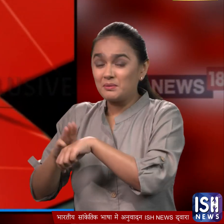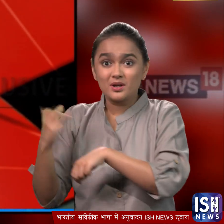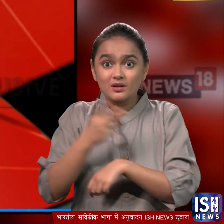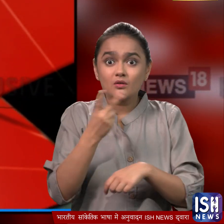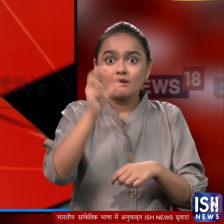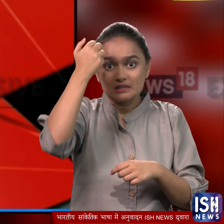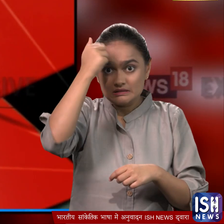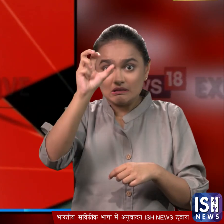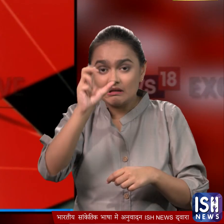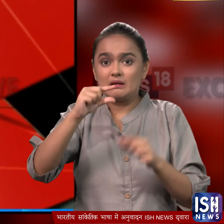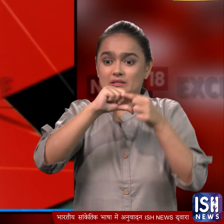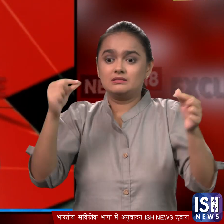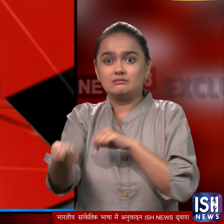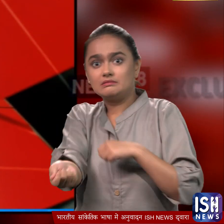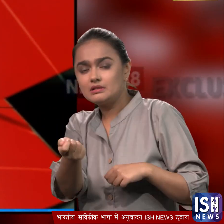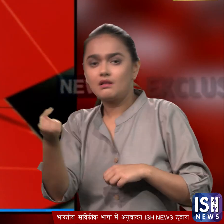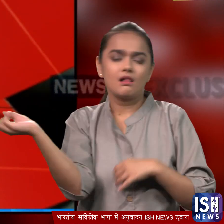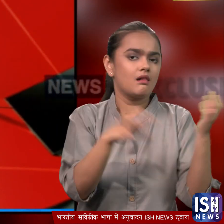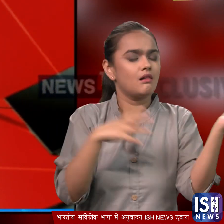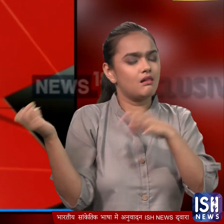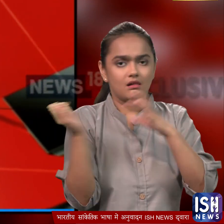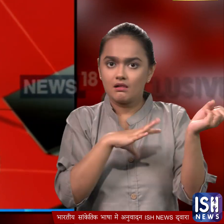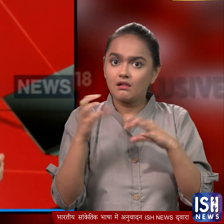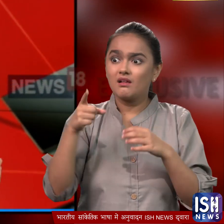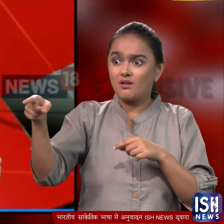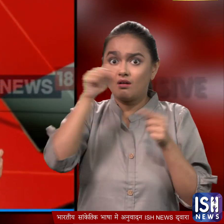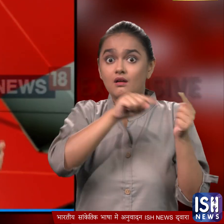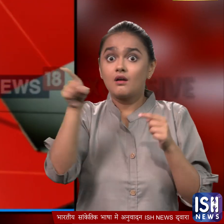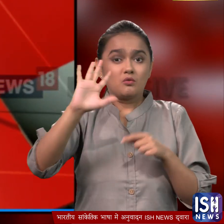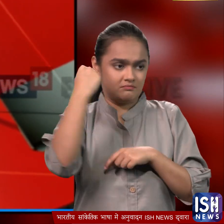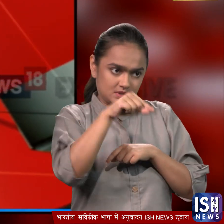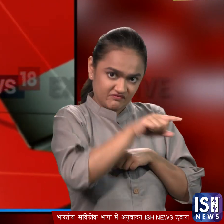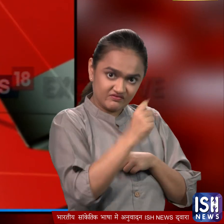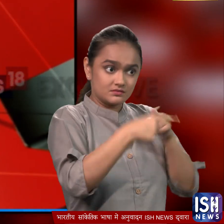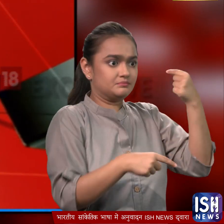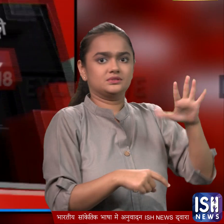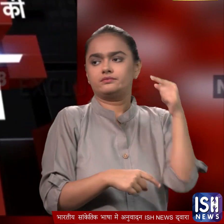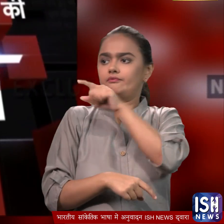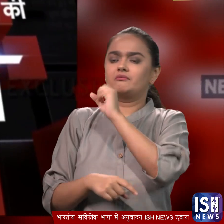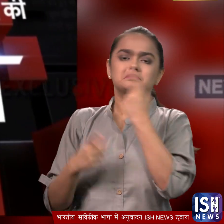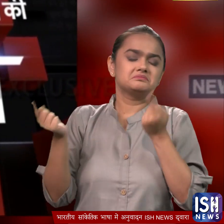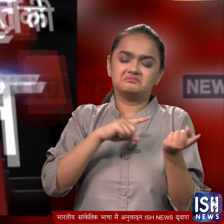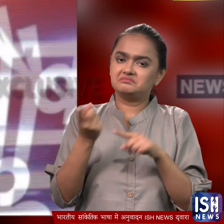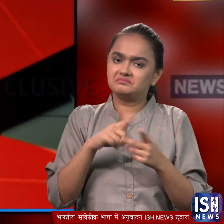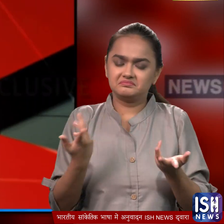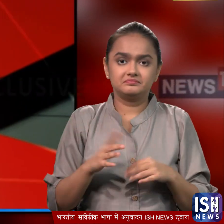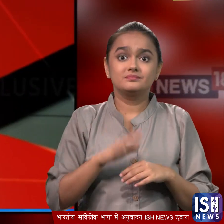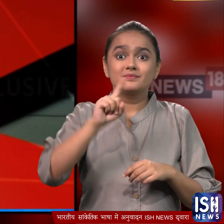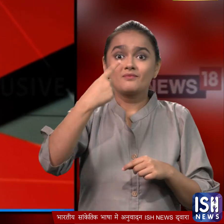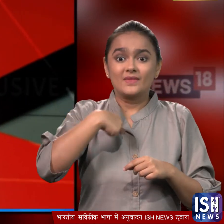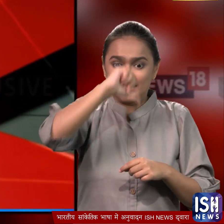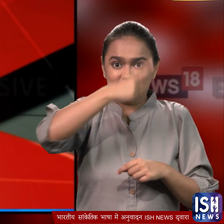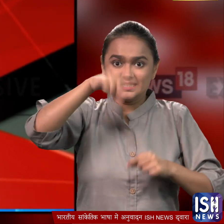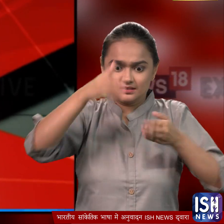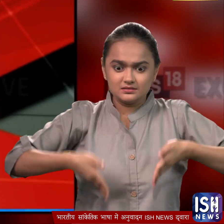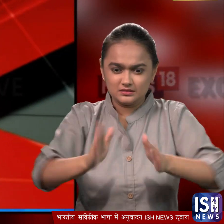बीच लाठियां और पत्थर चलने लगे, जिसकी शुरुआत के लिए दोनों पार्टियों के नेता एक दूसरे को जिम्मेदार ठहरा रहे। देश के सड़क तंत्र को